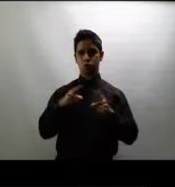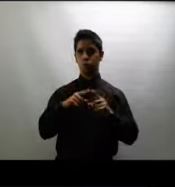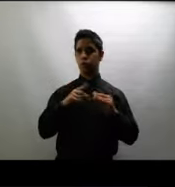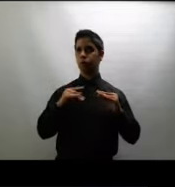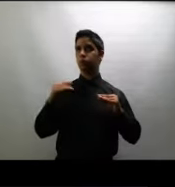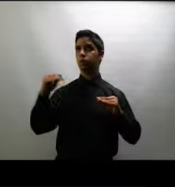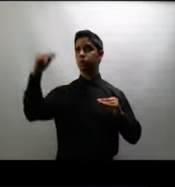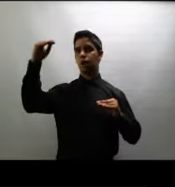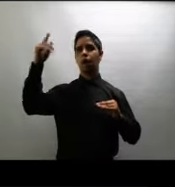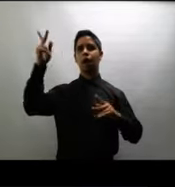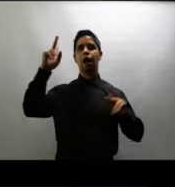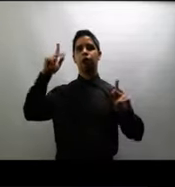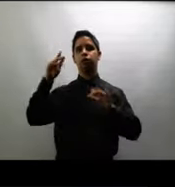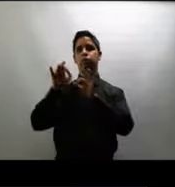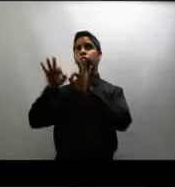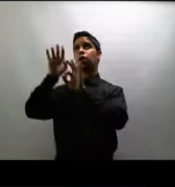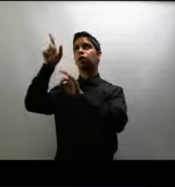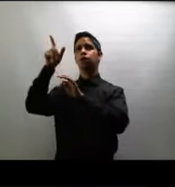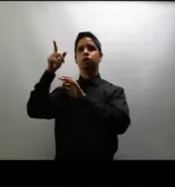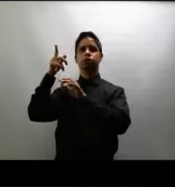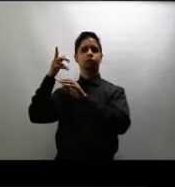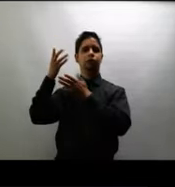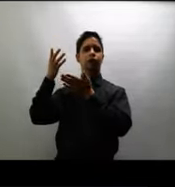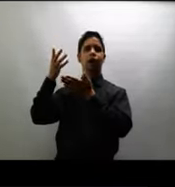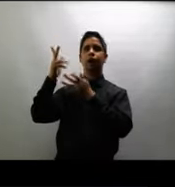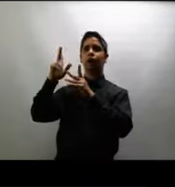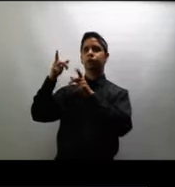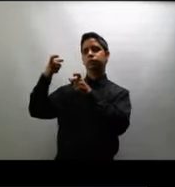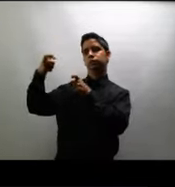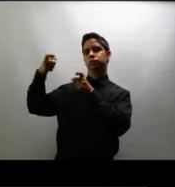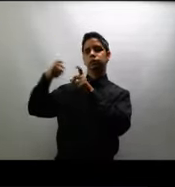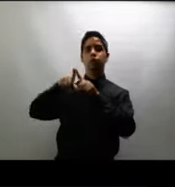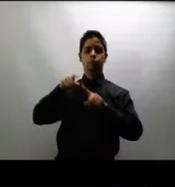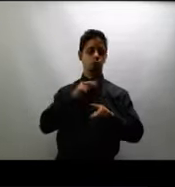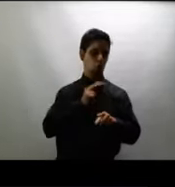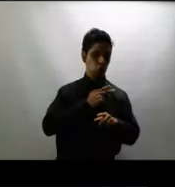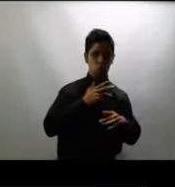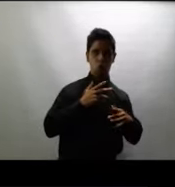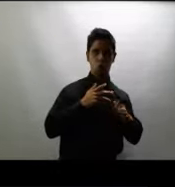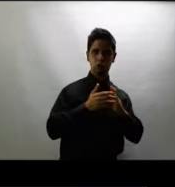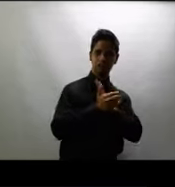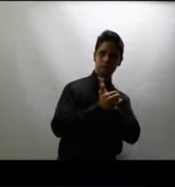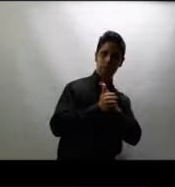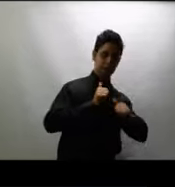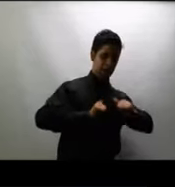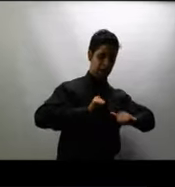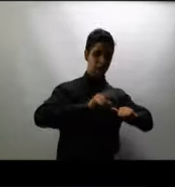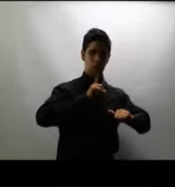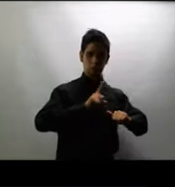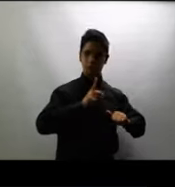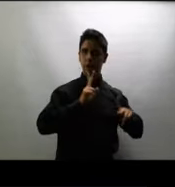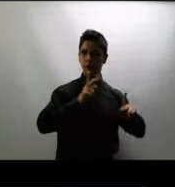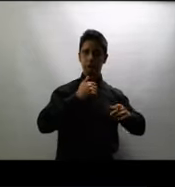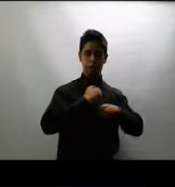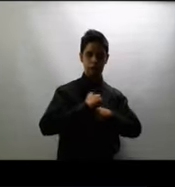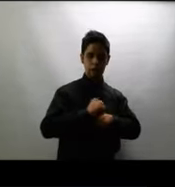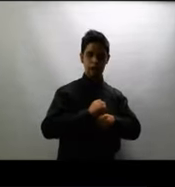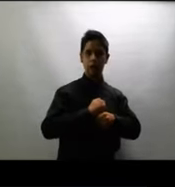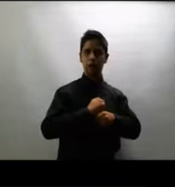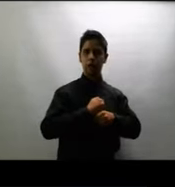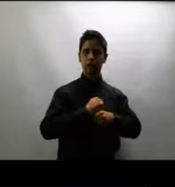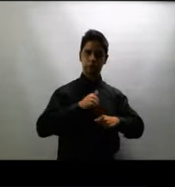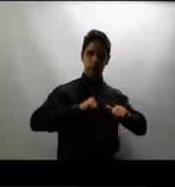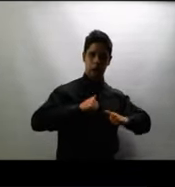talentos no está llegando. Mm. Pero aún ahí estamos de pie. Vamos a estar, de hecho, mi